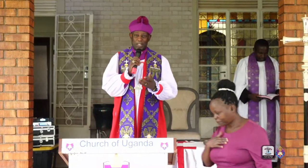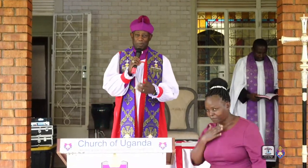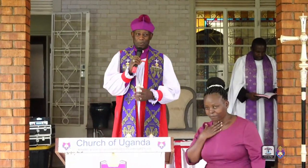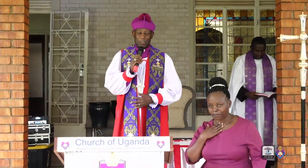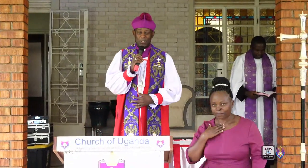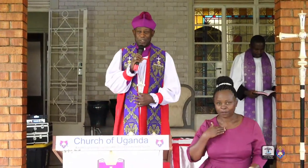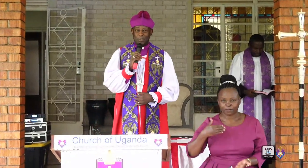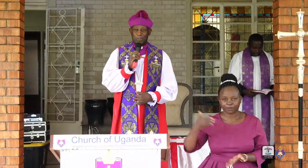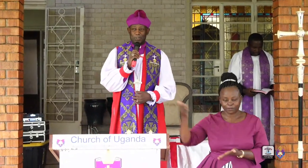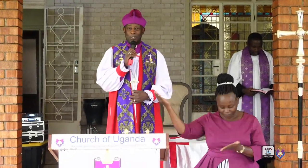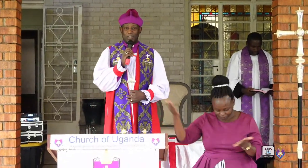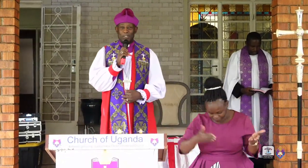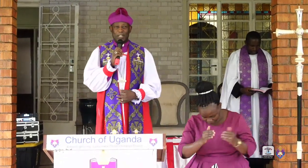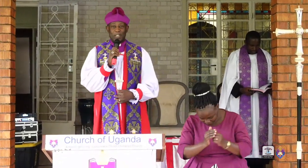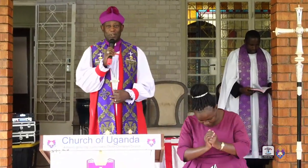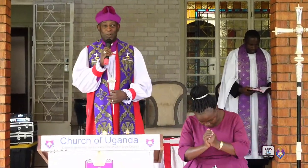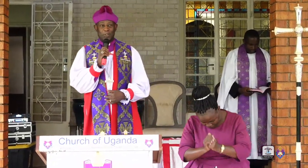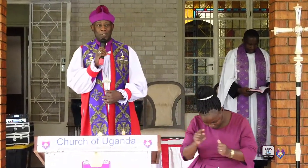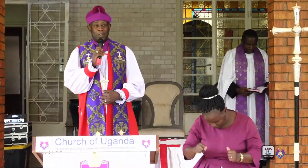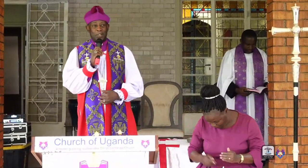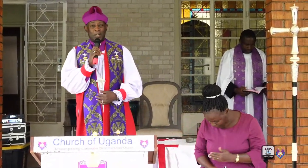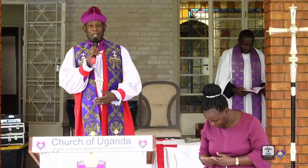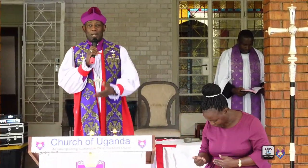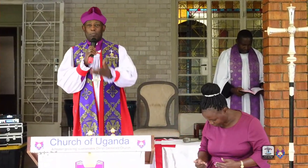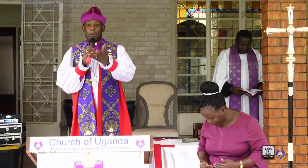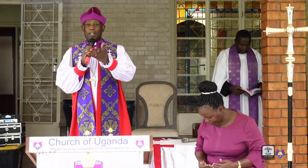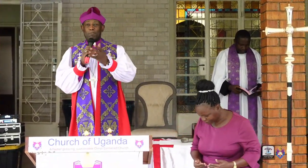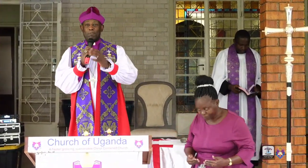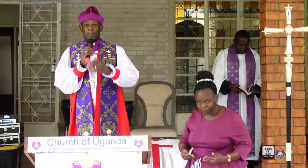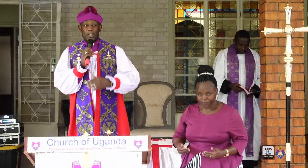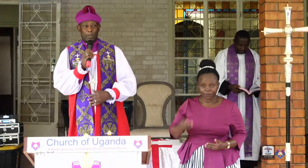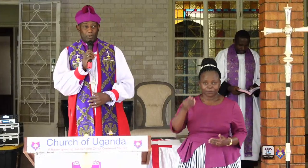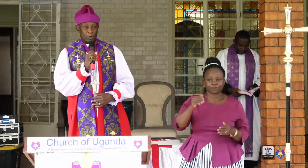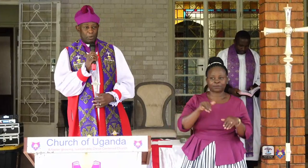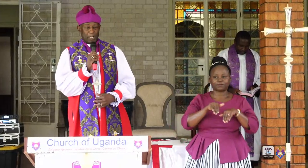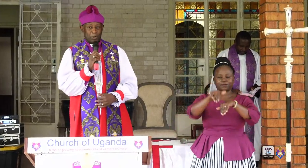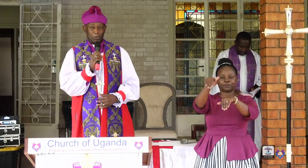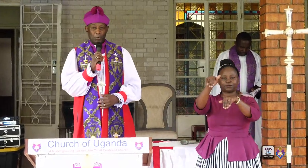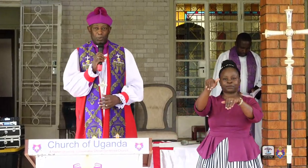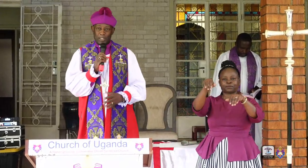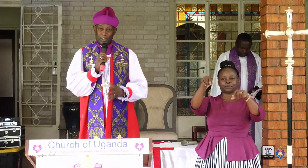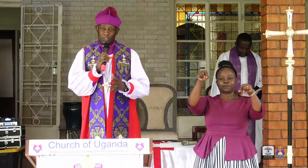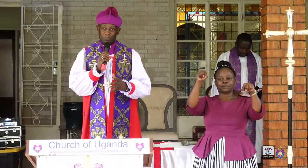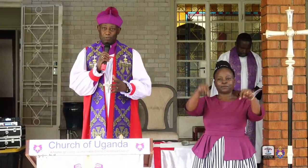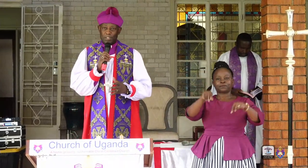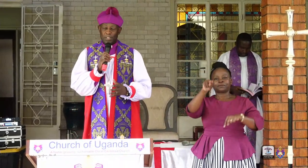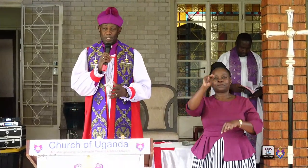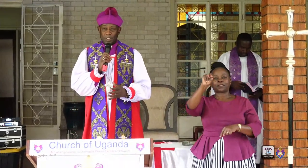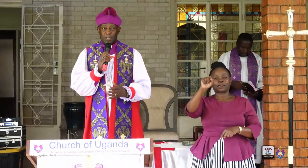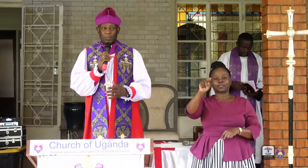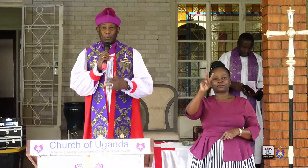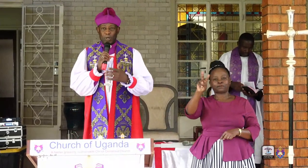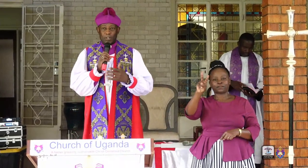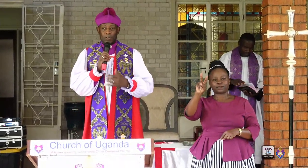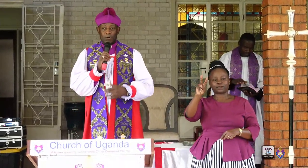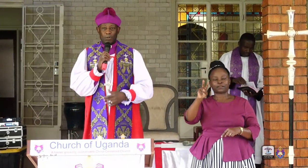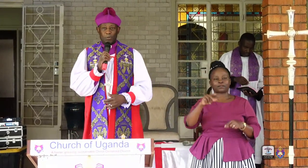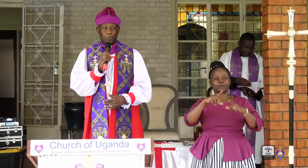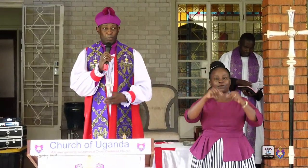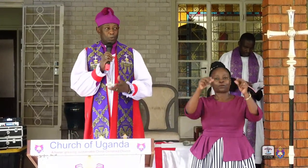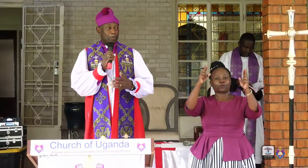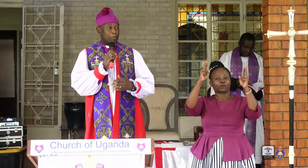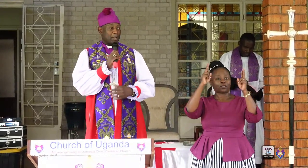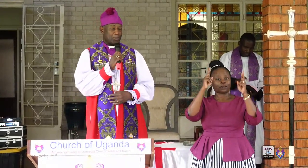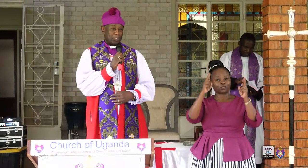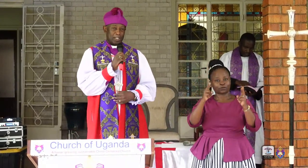Galokubaniriza mukusinza kuno enkya leero. Mwe bannaffe abatugobera ku NTV, ku Words of Hope,